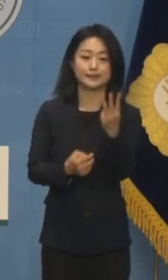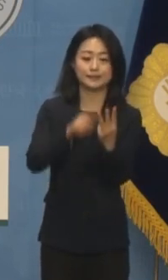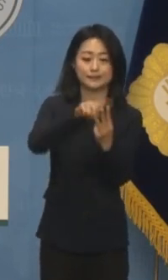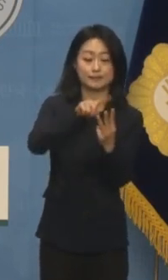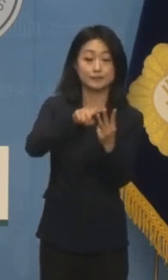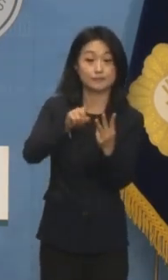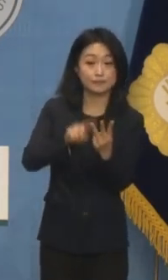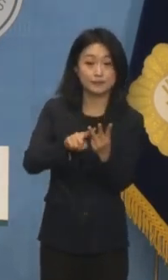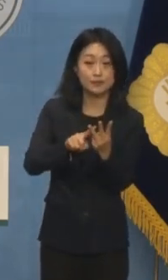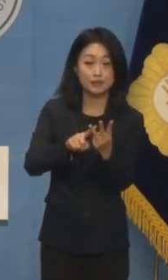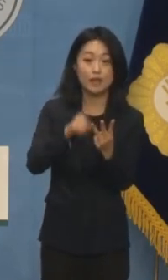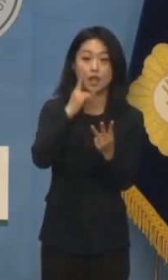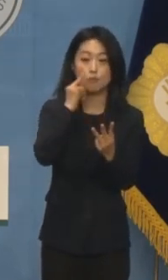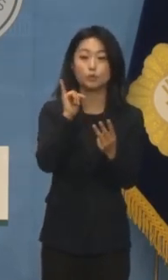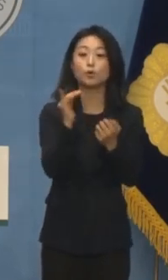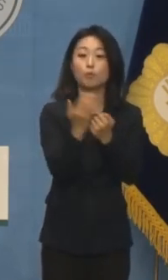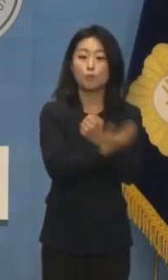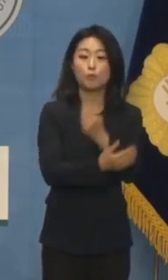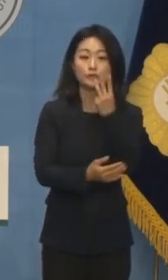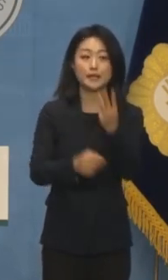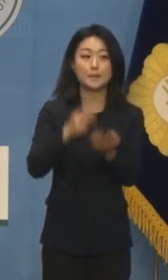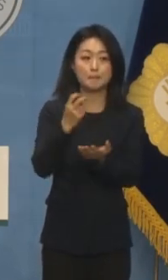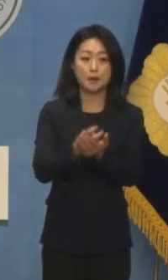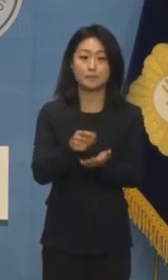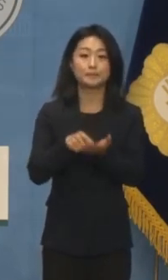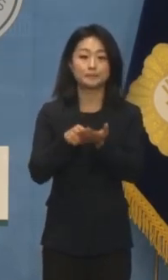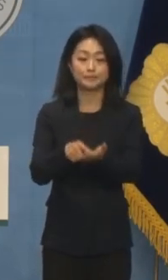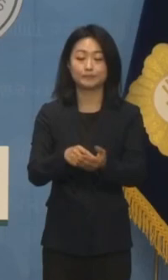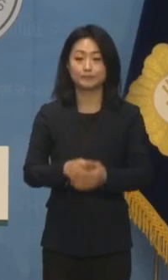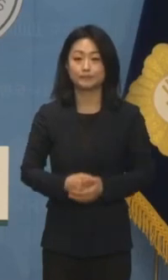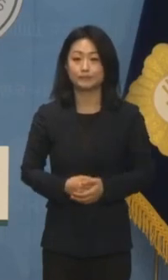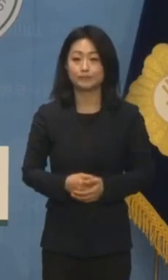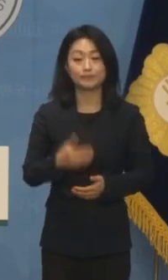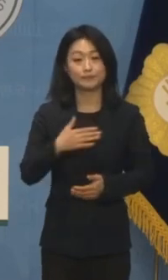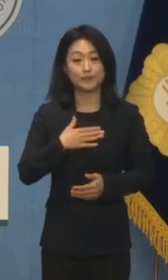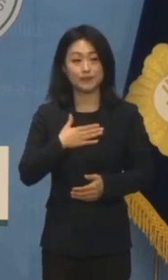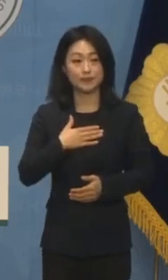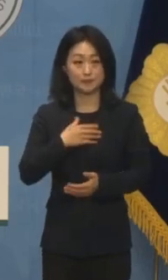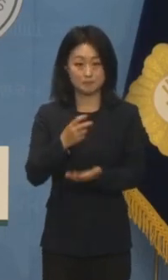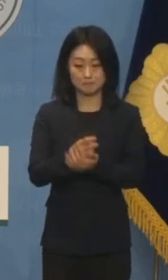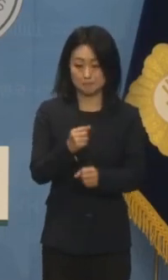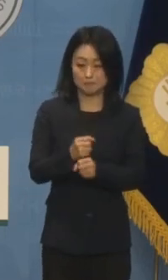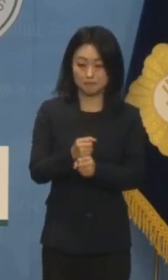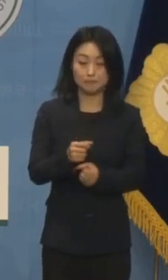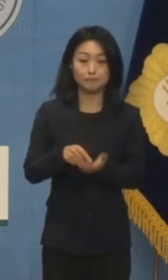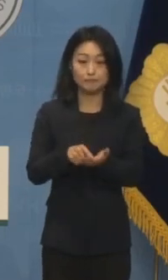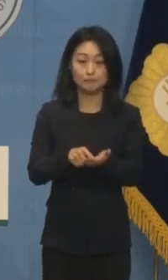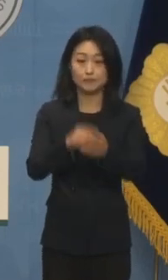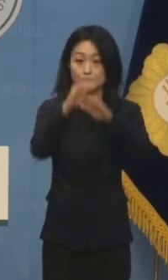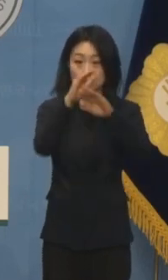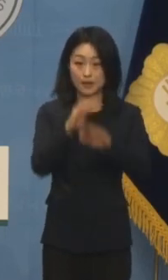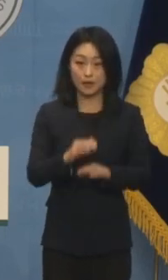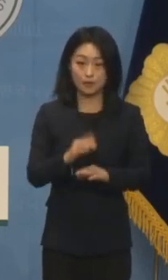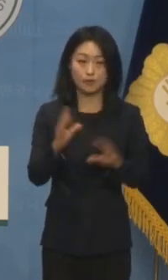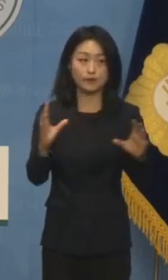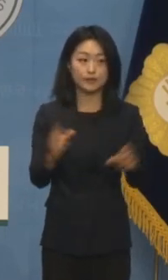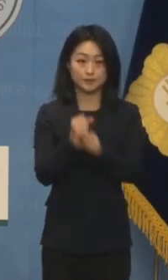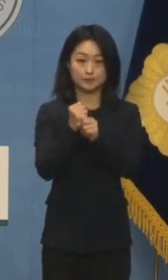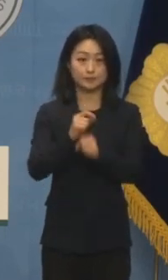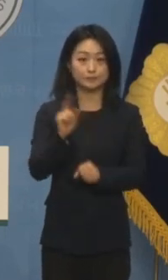법안을 모성보호 3법으로 발의합니다. 제가 대표 발의하는 모성보호 3법의 주요 내용을